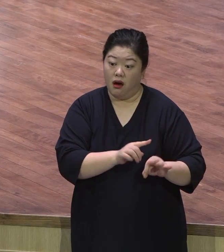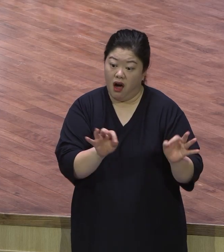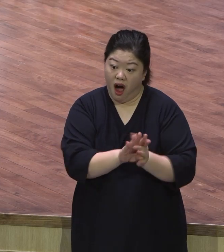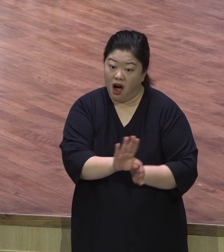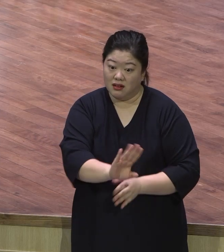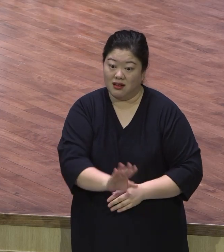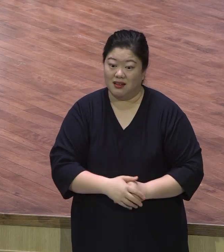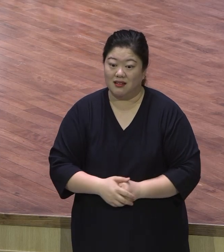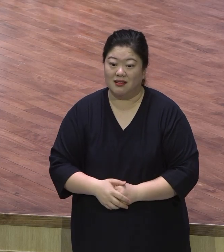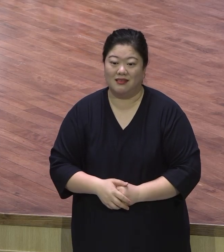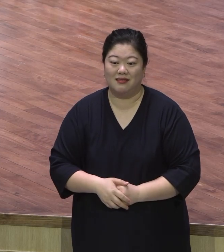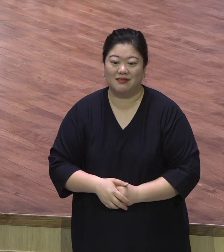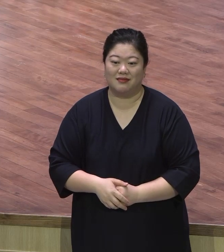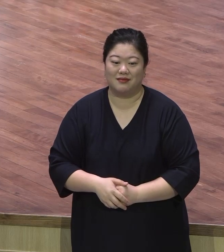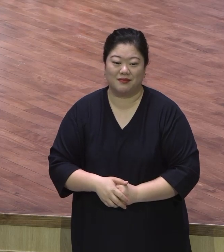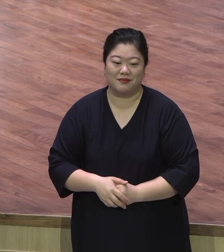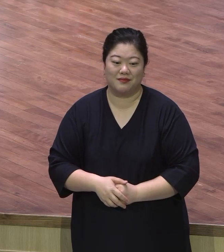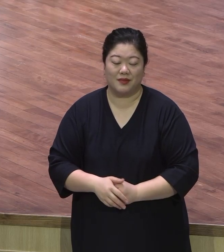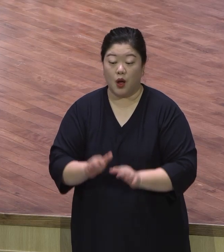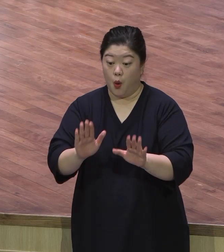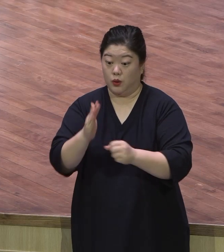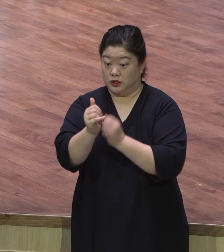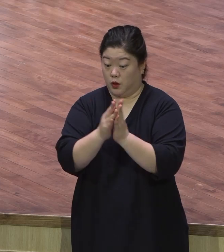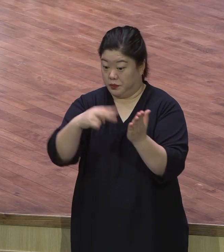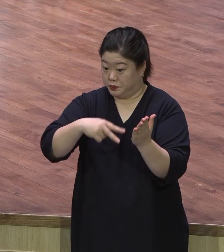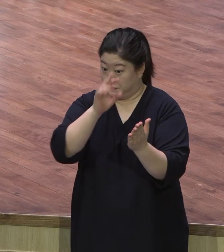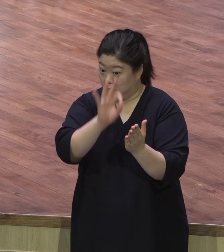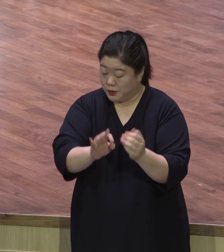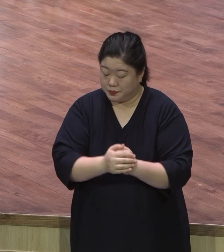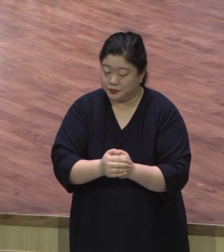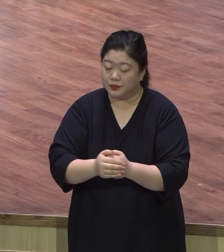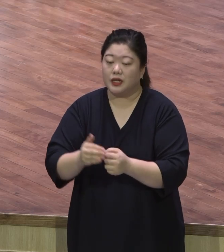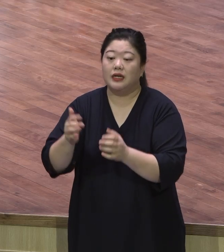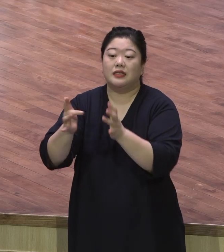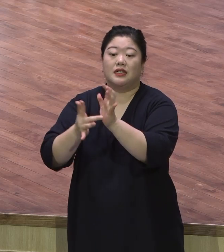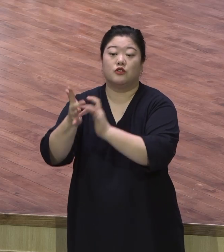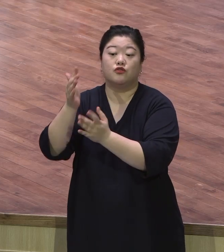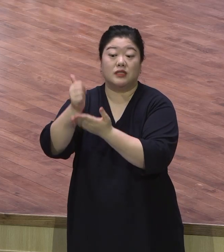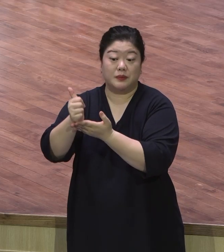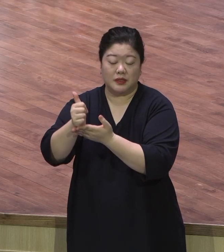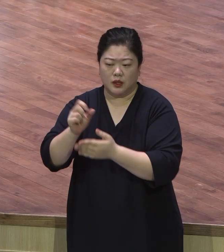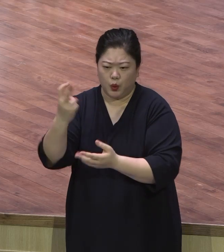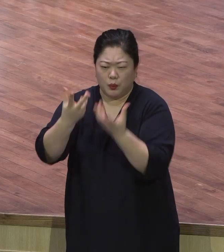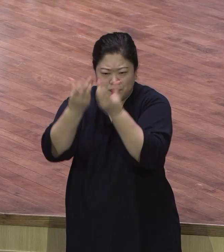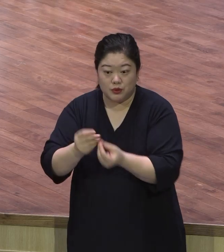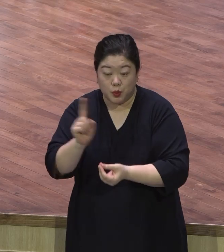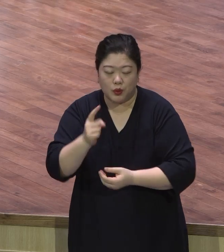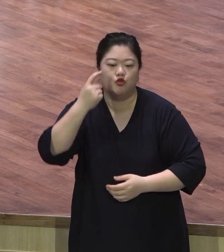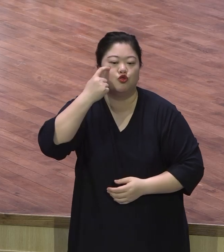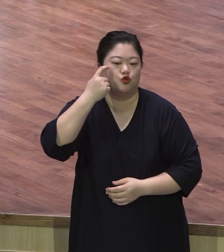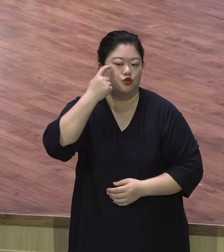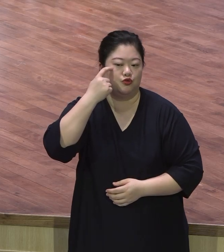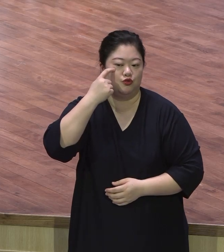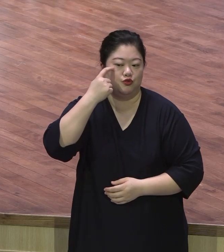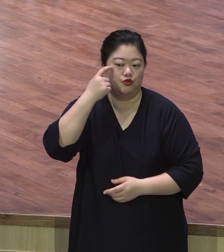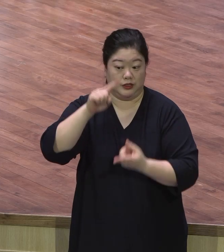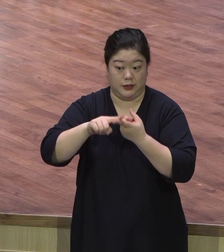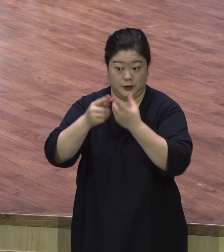오늘 본문 22절 23절에 보면 이 사실을 예수님께서 눈에 비유를 두게 쓸며 눈 눈